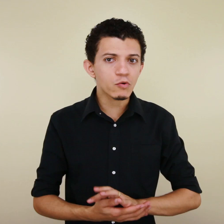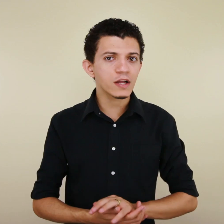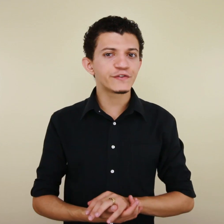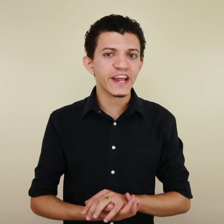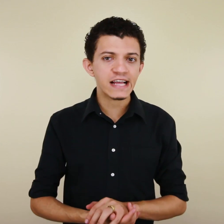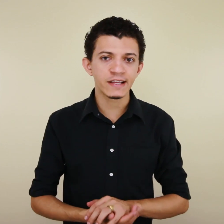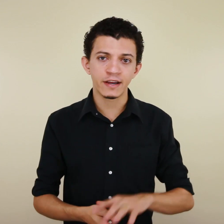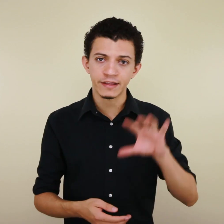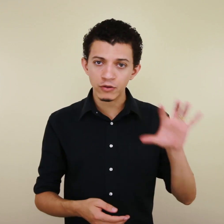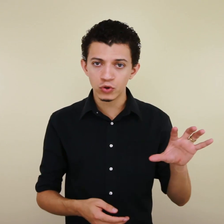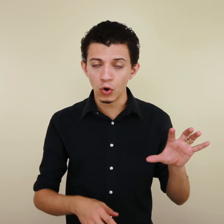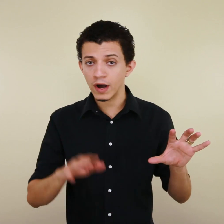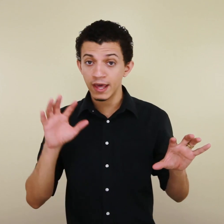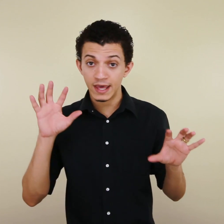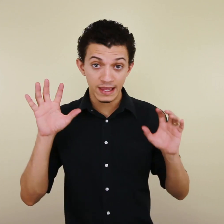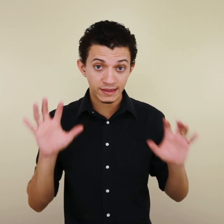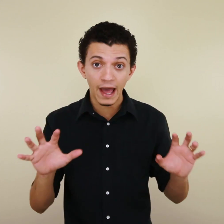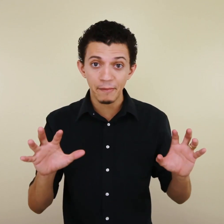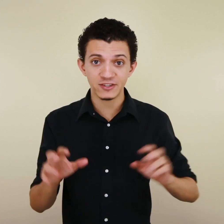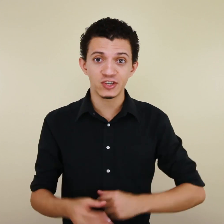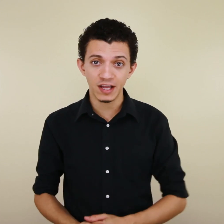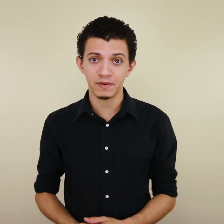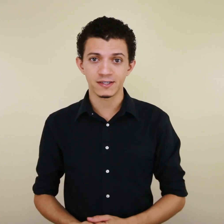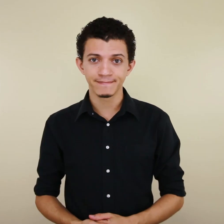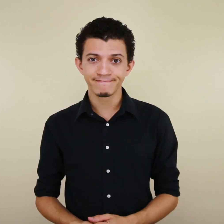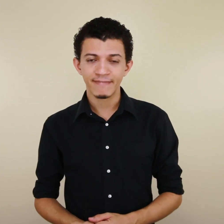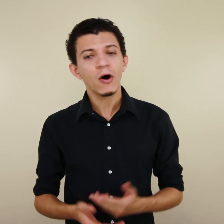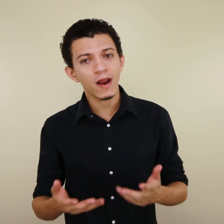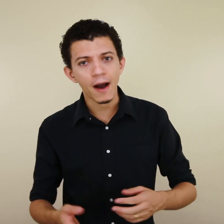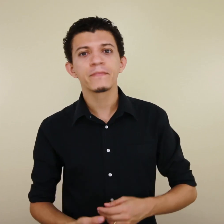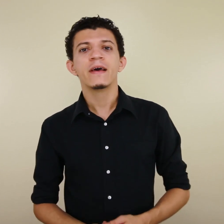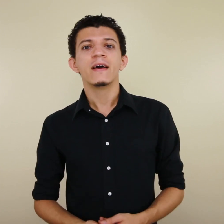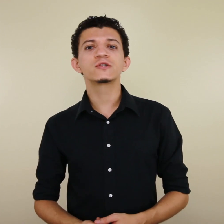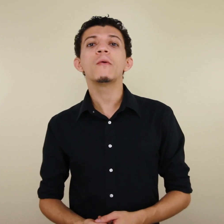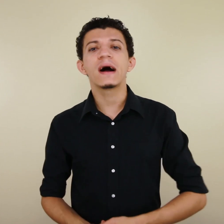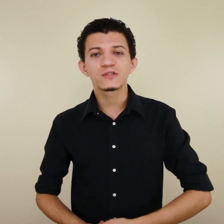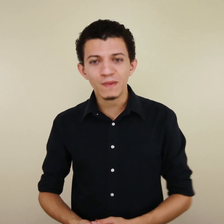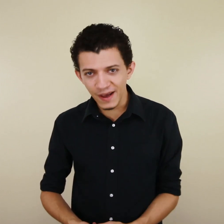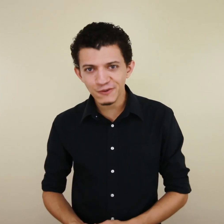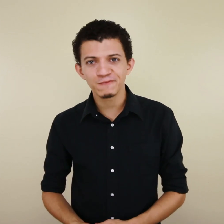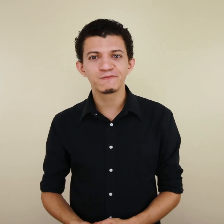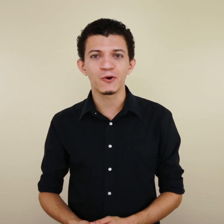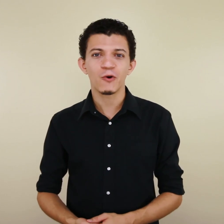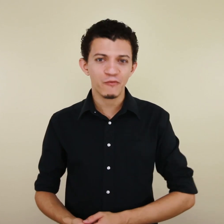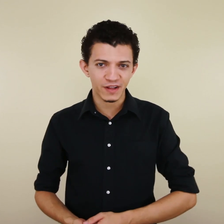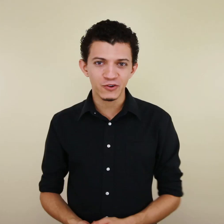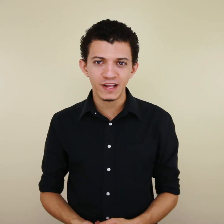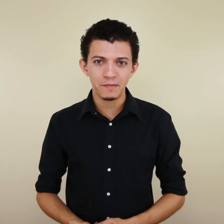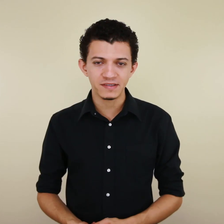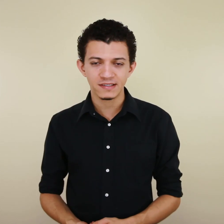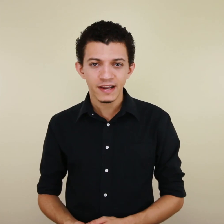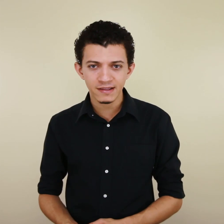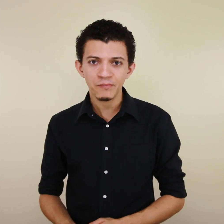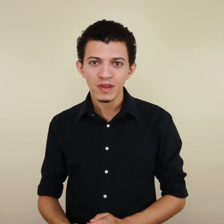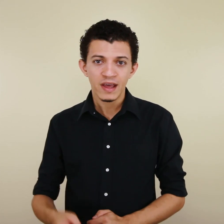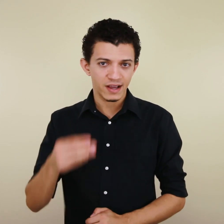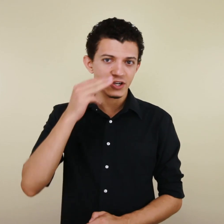Qual a diferença entre tradutor e intérprete de Libras? Olá, eu sou o Madison Barreto, sou o cofundador da Libras Escrita. Este aqui é o